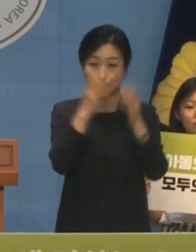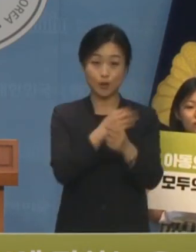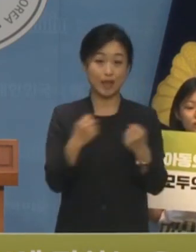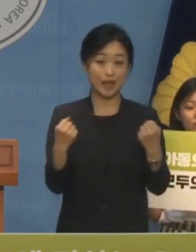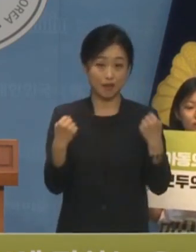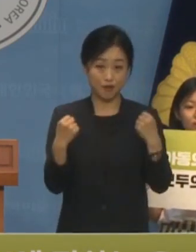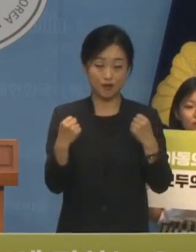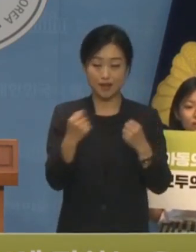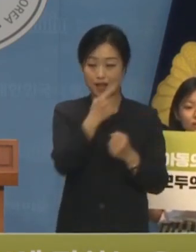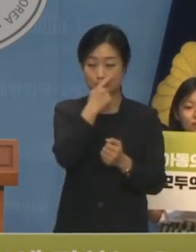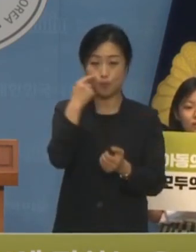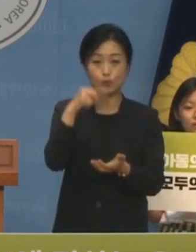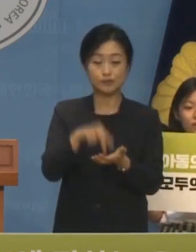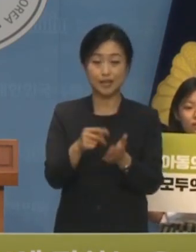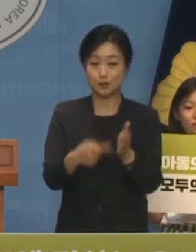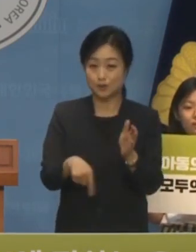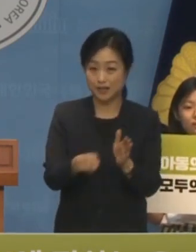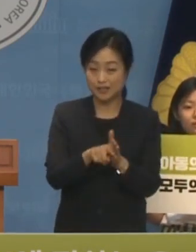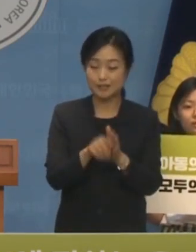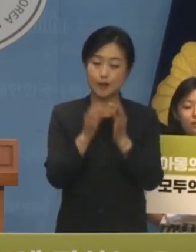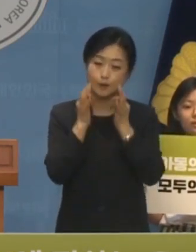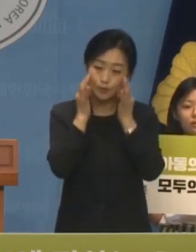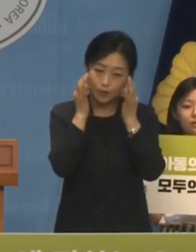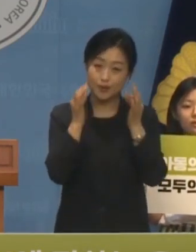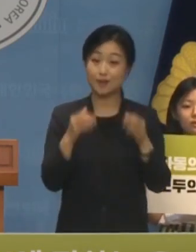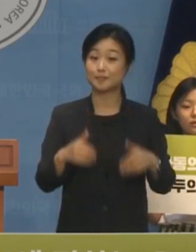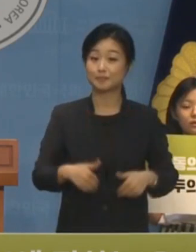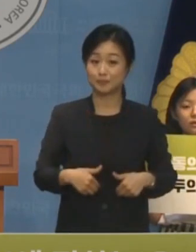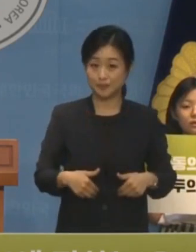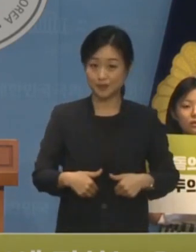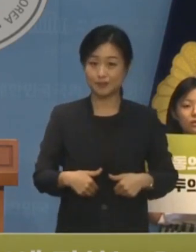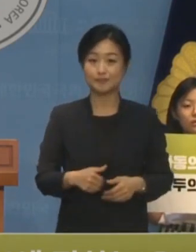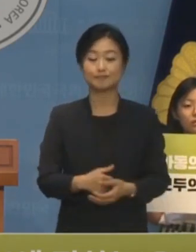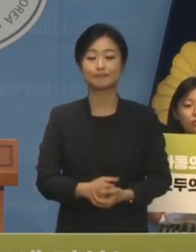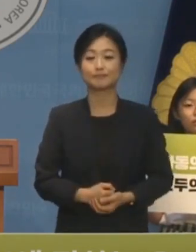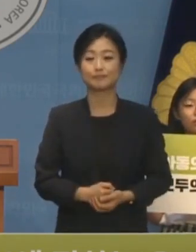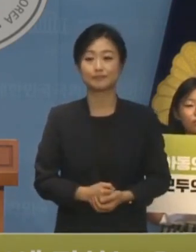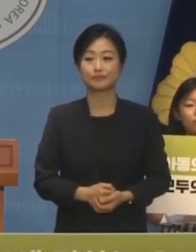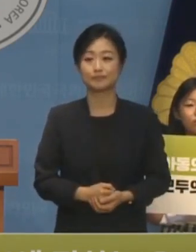건강권 보장을 위해 최선의 노력을 다해야 하는 의무를 가지고 있습니다.